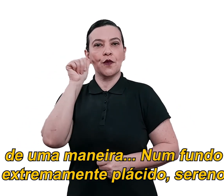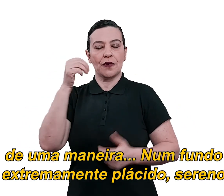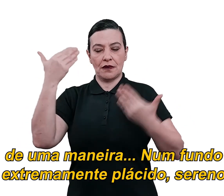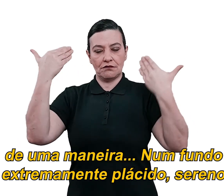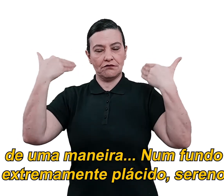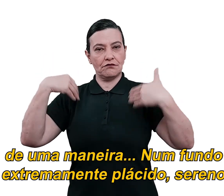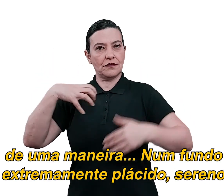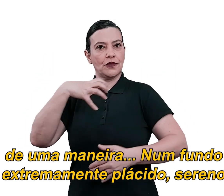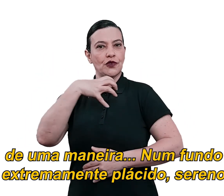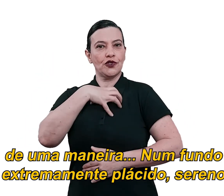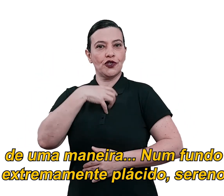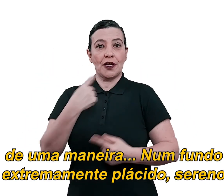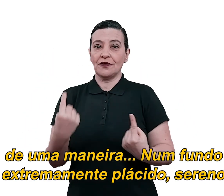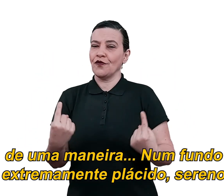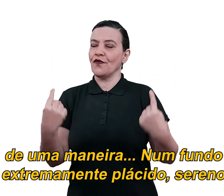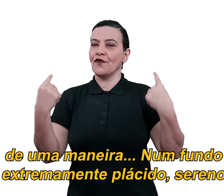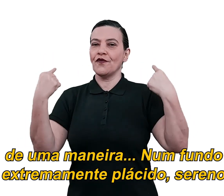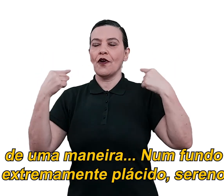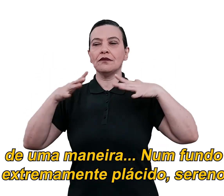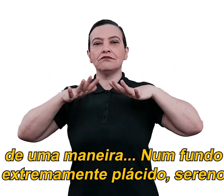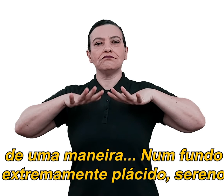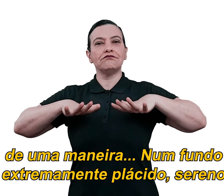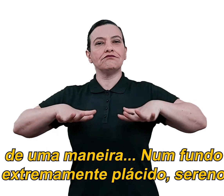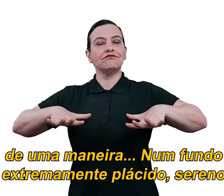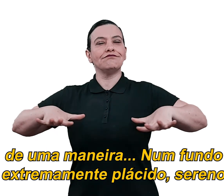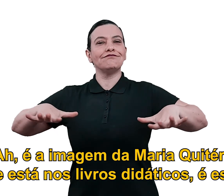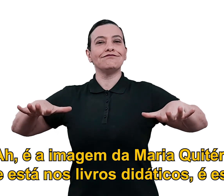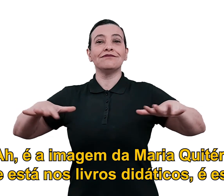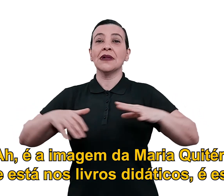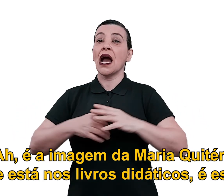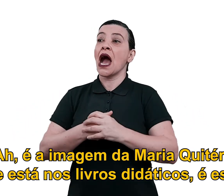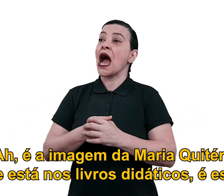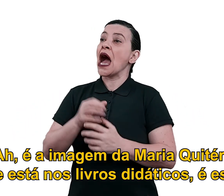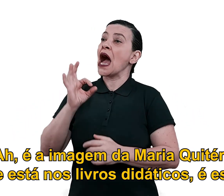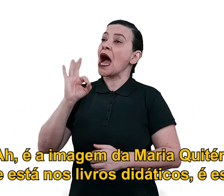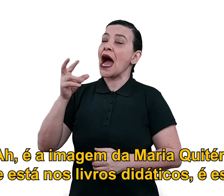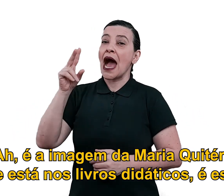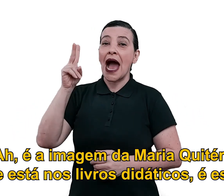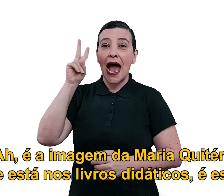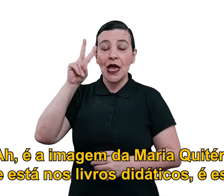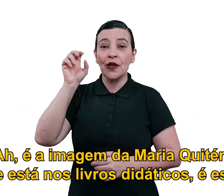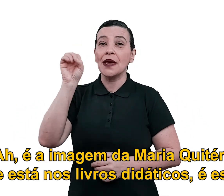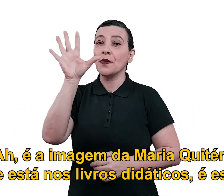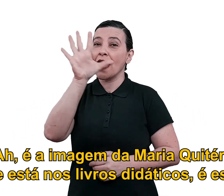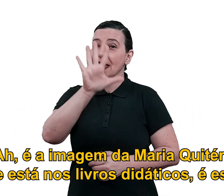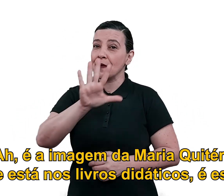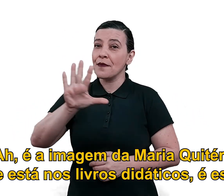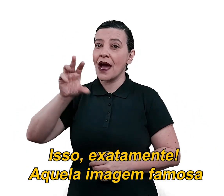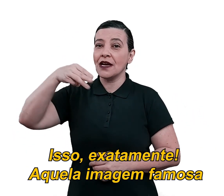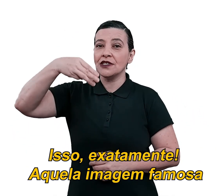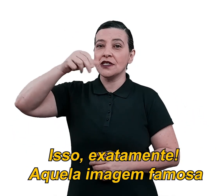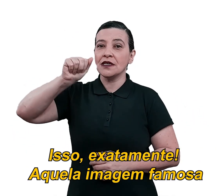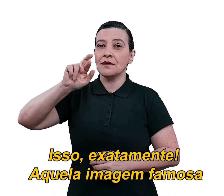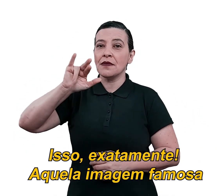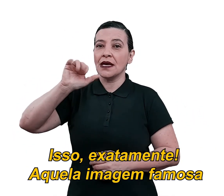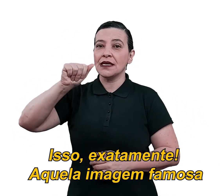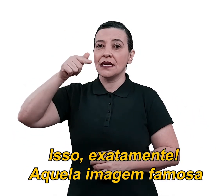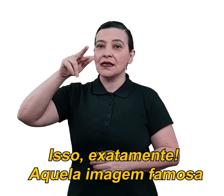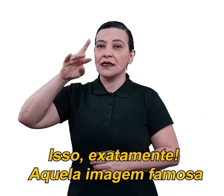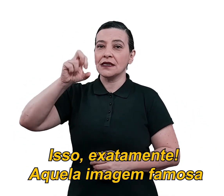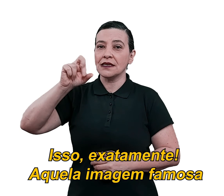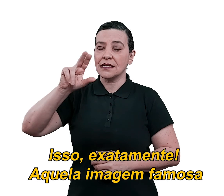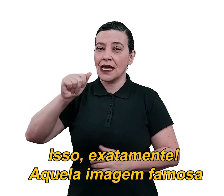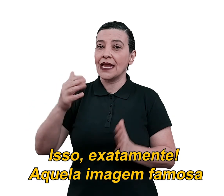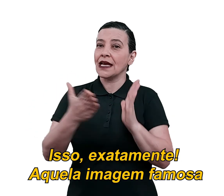uma maneira, num fundo extremamente plácido, sereno. É a imagem da Maria Quitéria que está nos livros didáticos, é essa? Isso, exatamente.